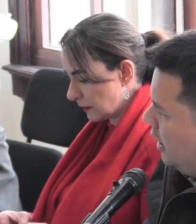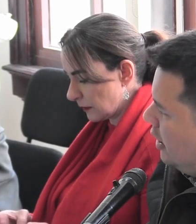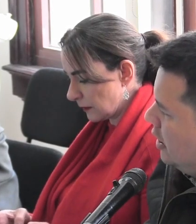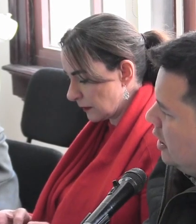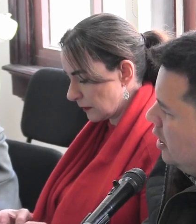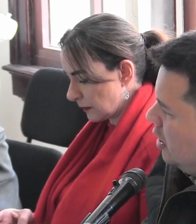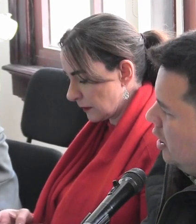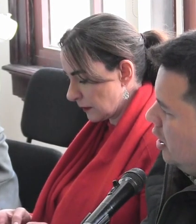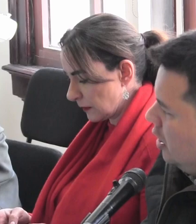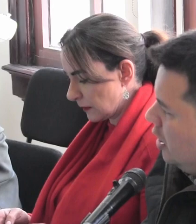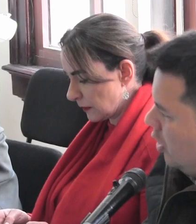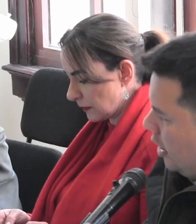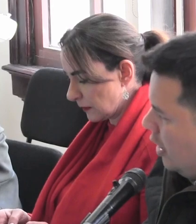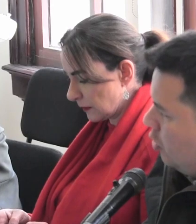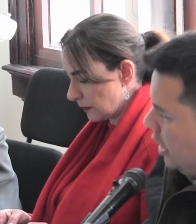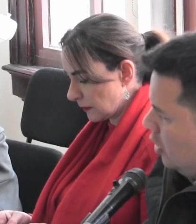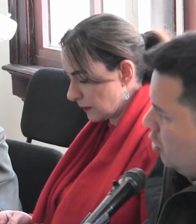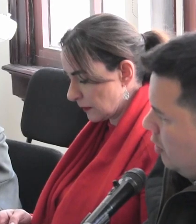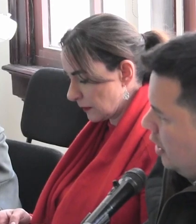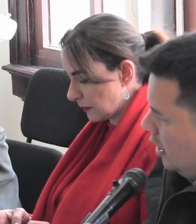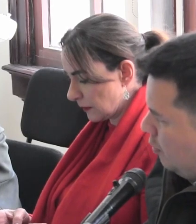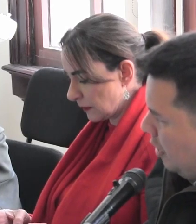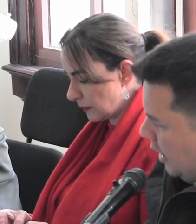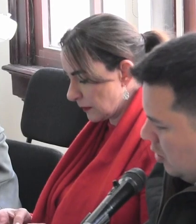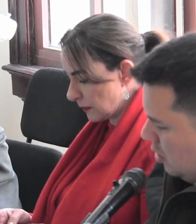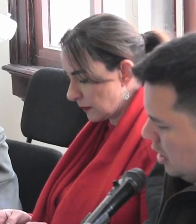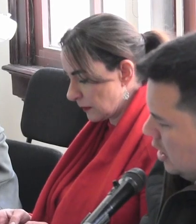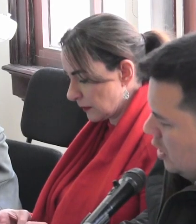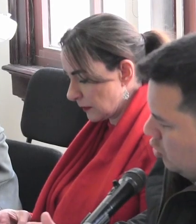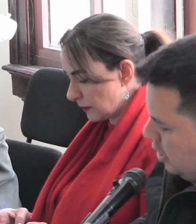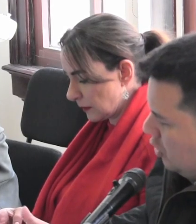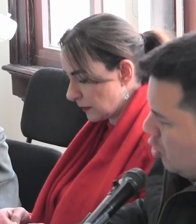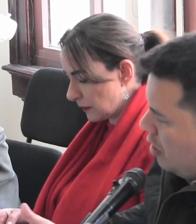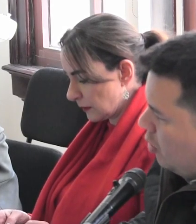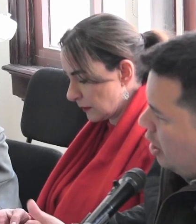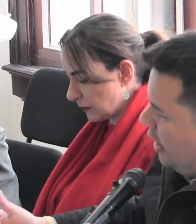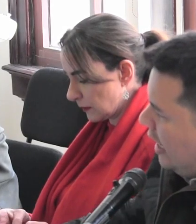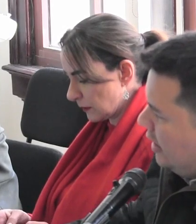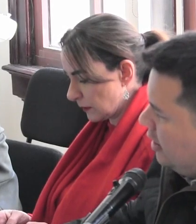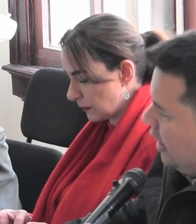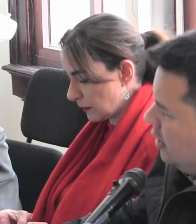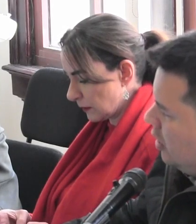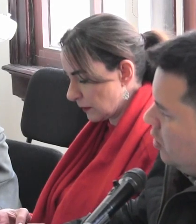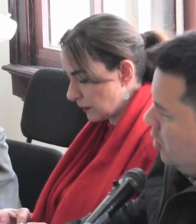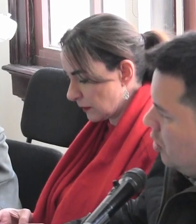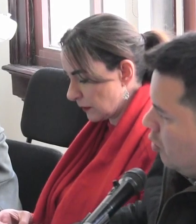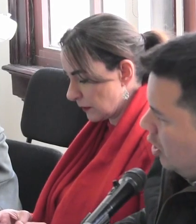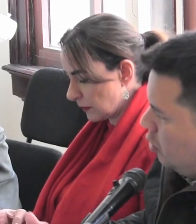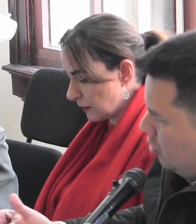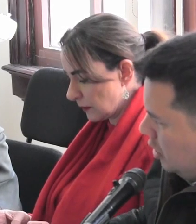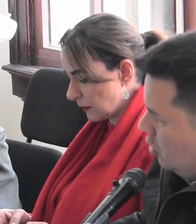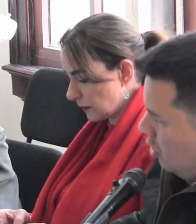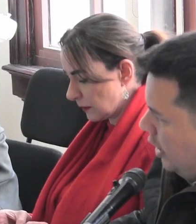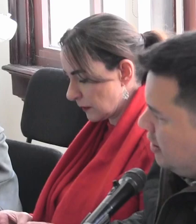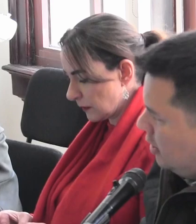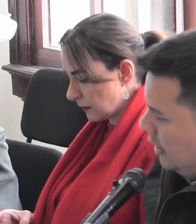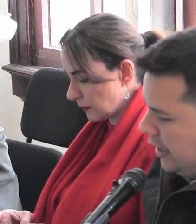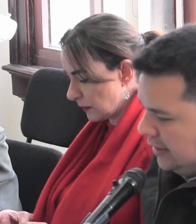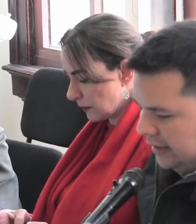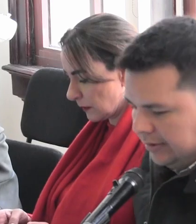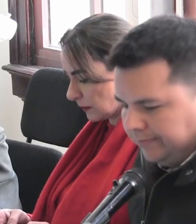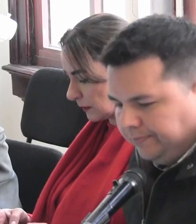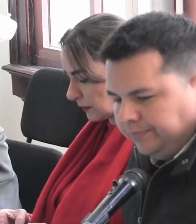administración pública, creo que lo técnico debe de ir primero? ¿Y usted cómo evaluaría a alguien técnico cuando usted no lo